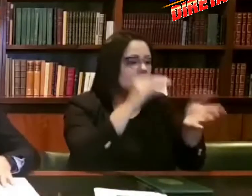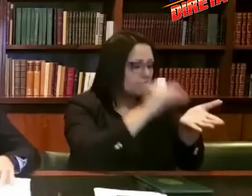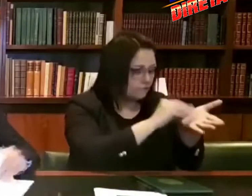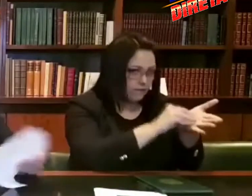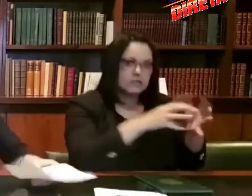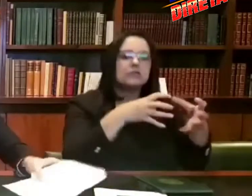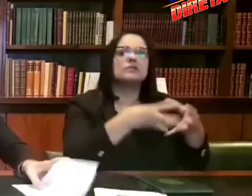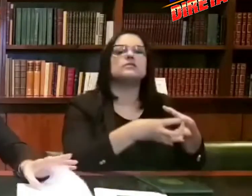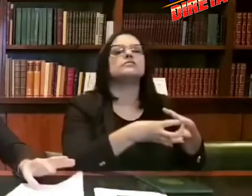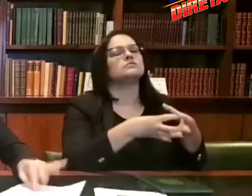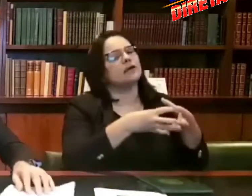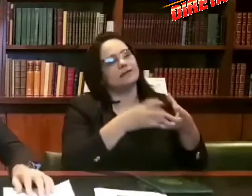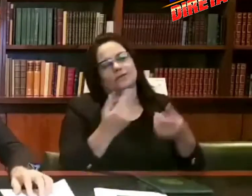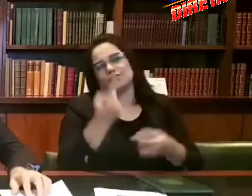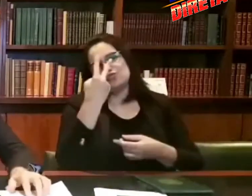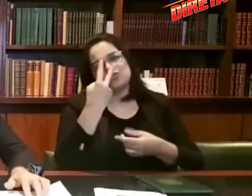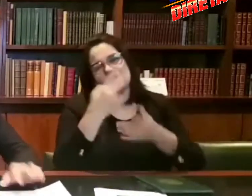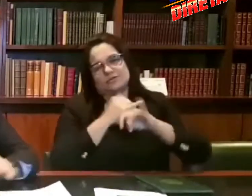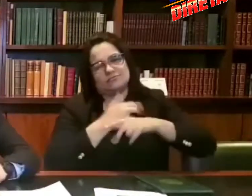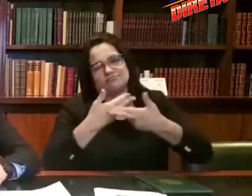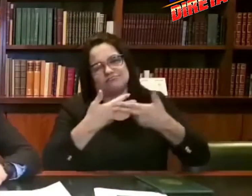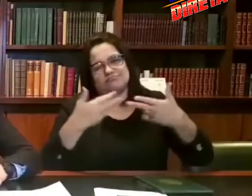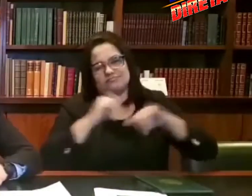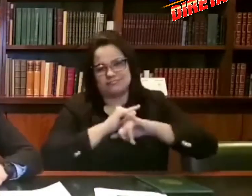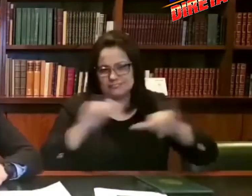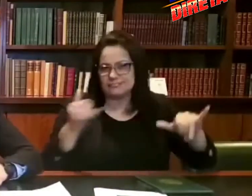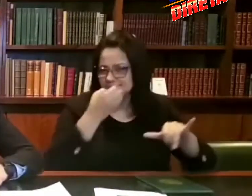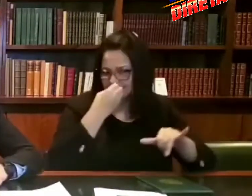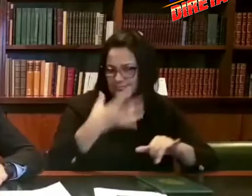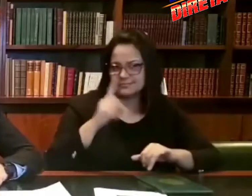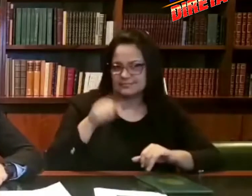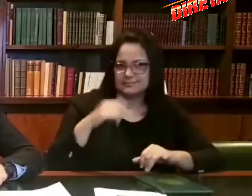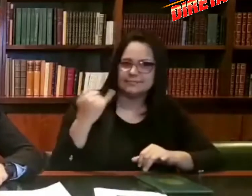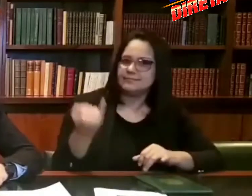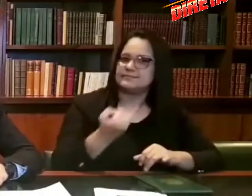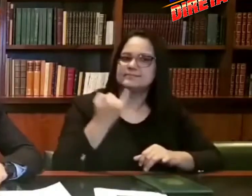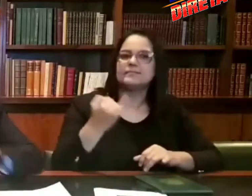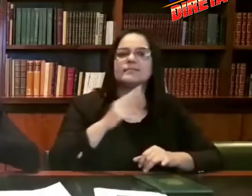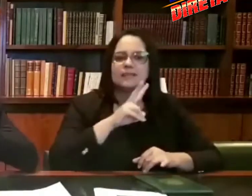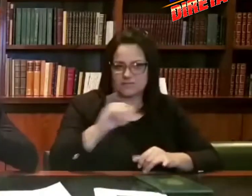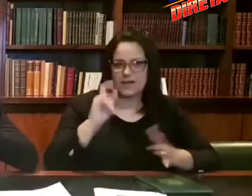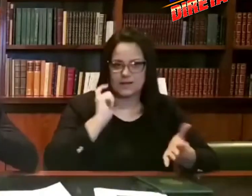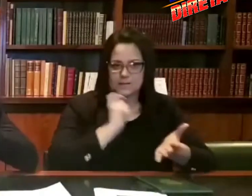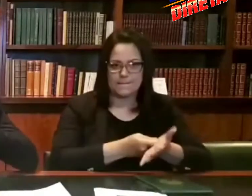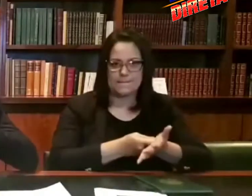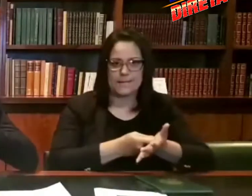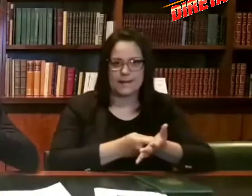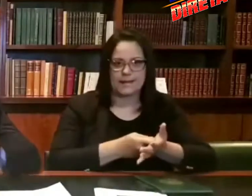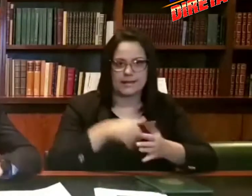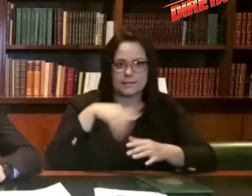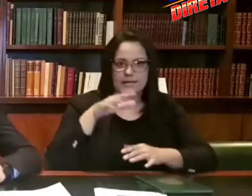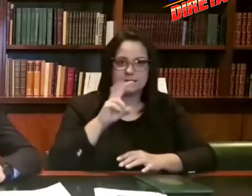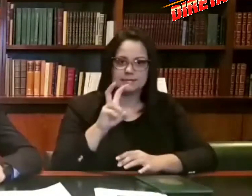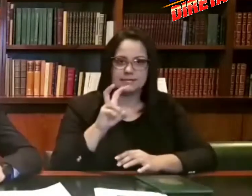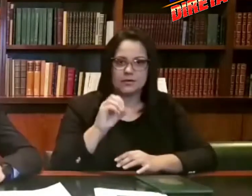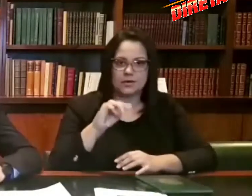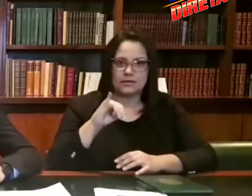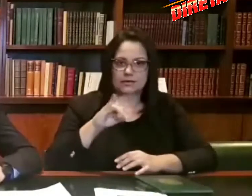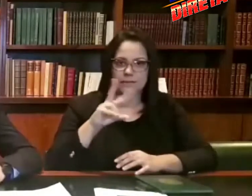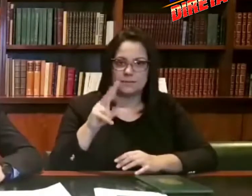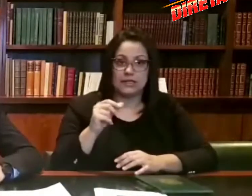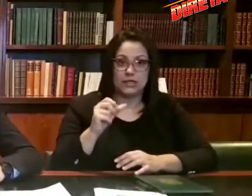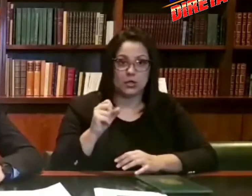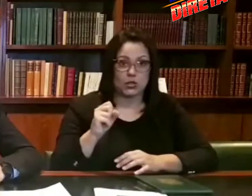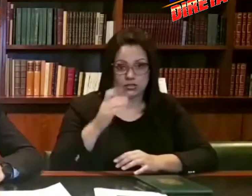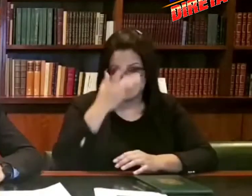Então, são duas boas notícias e o importante é, vamos pagar mais de 50 milhões de